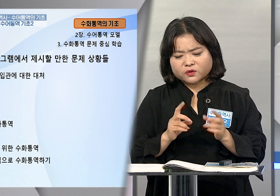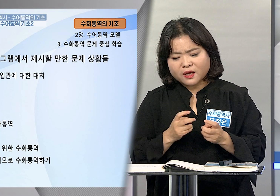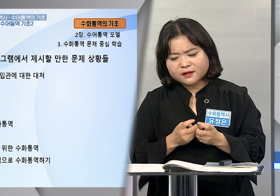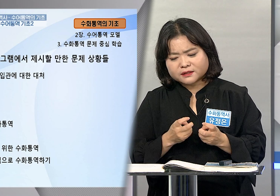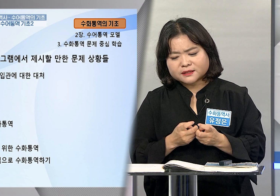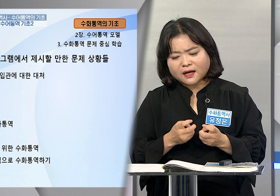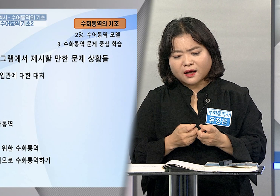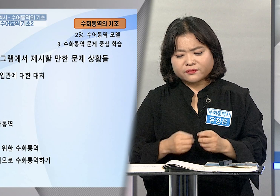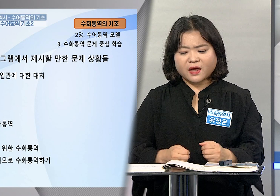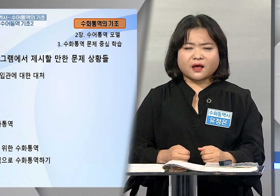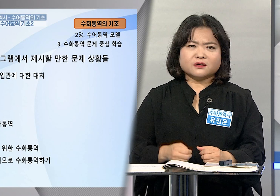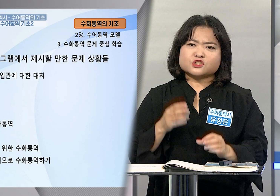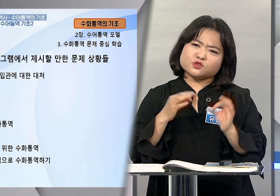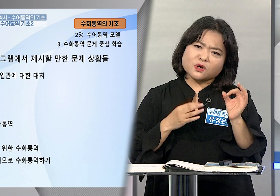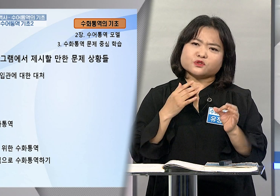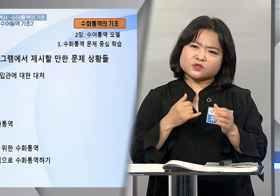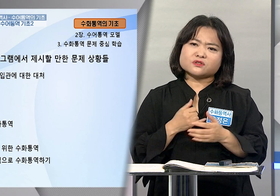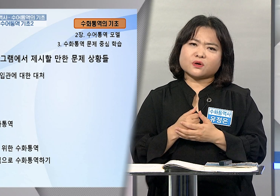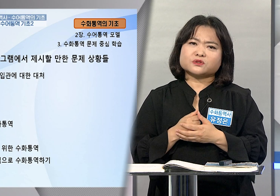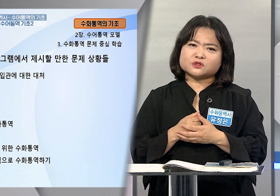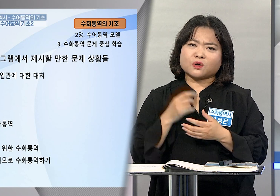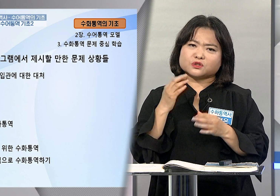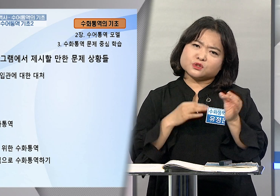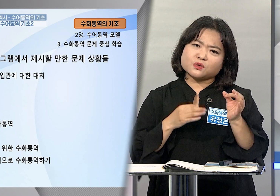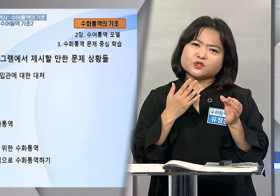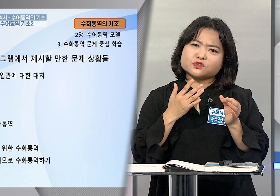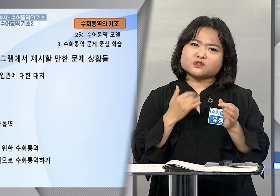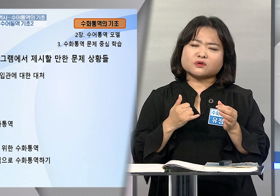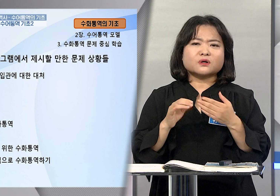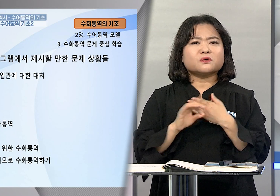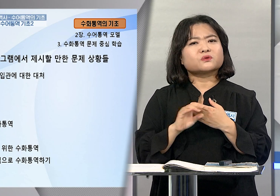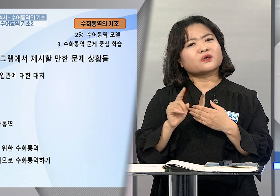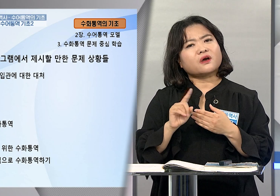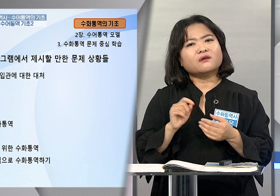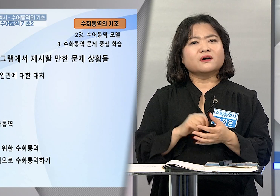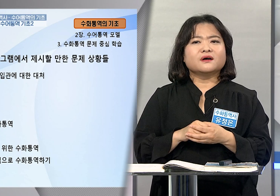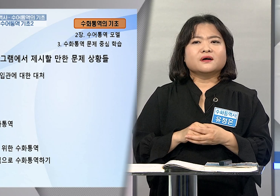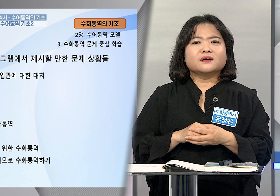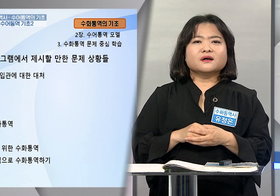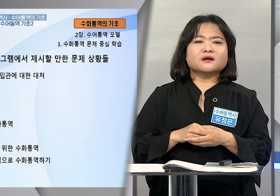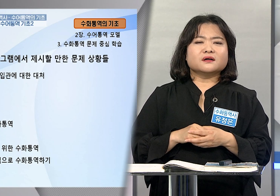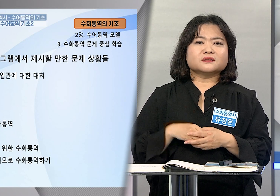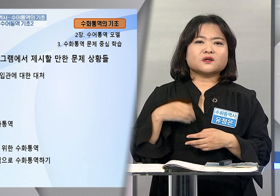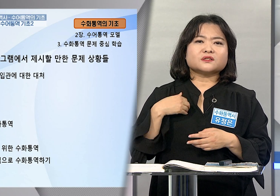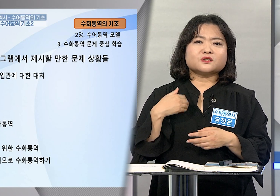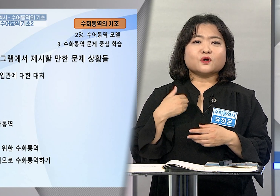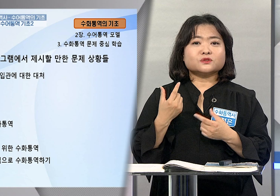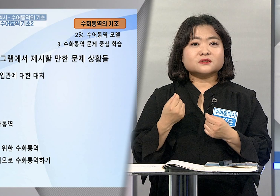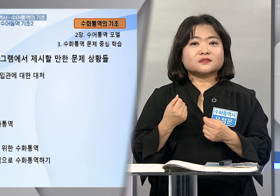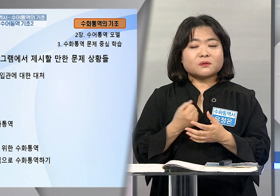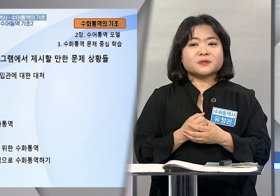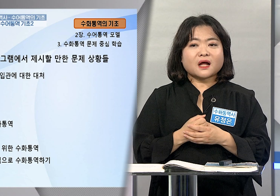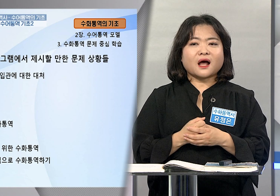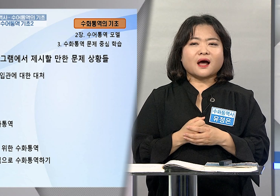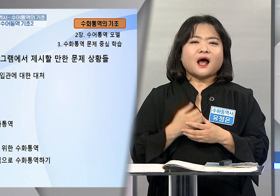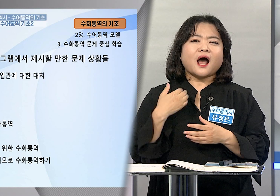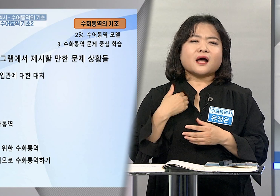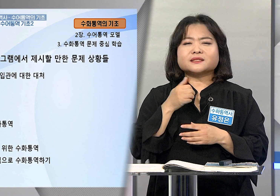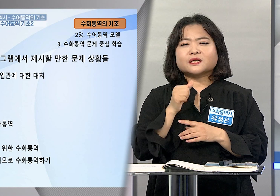할 것인가? 네, 실수할 수 있어요. 그렇죠? 실수할 수 있어. 그러면 어떻게 해요? 저 같은 경우는 그럽니다. 아, 제가